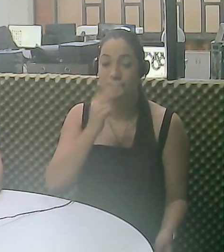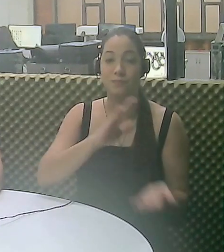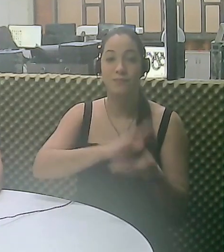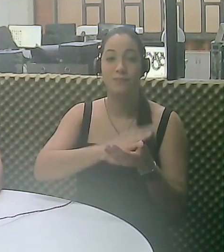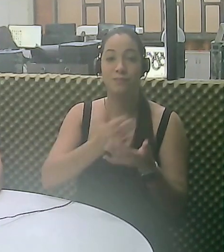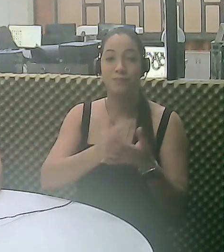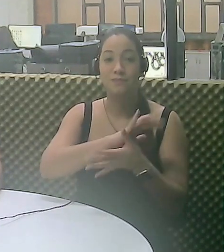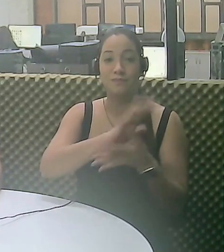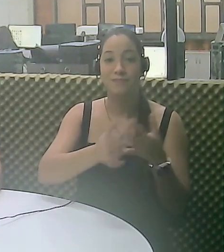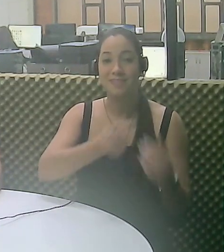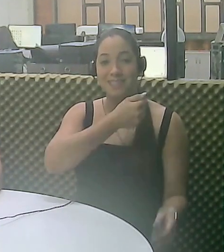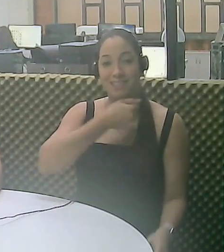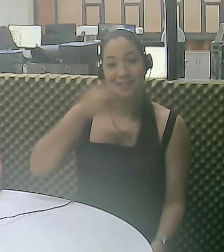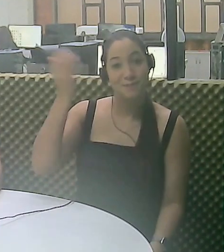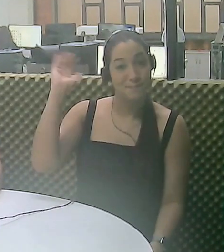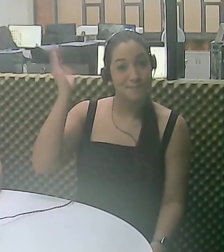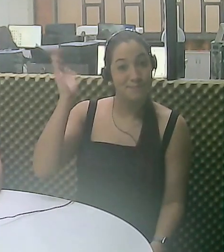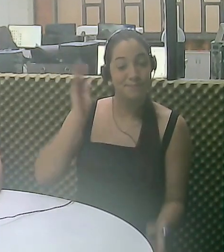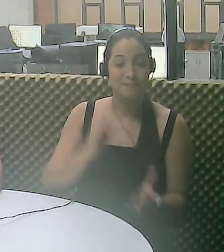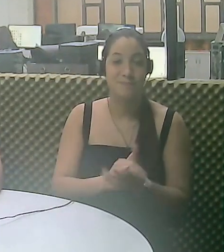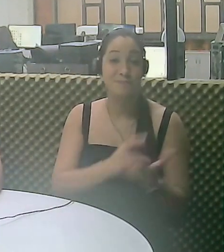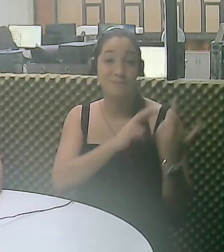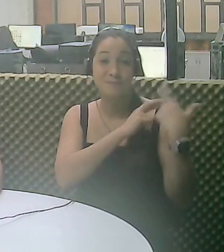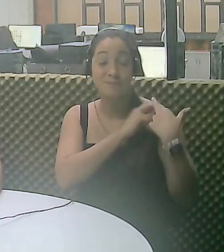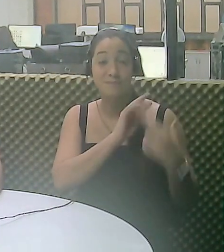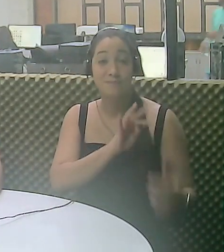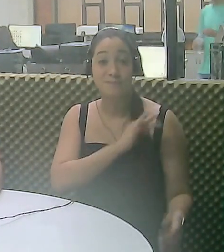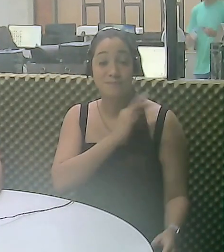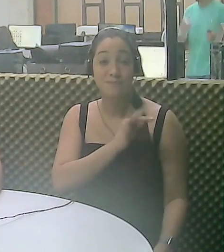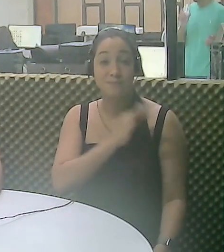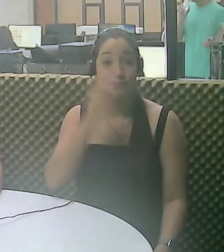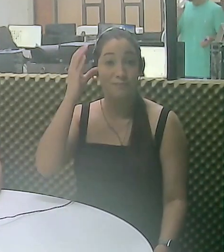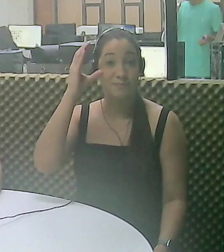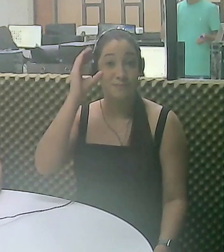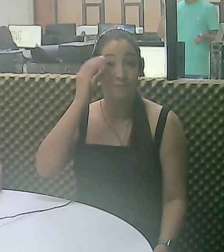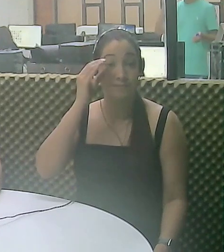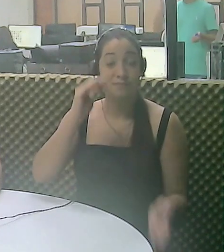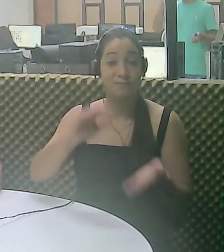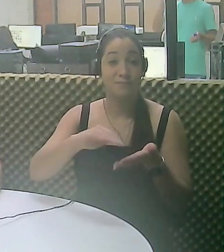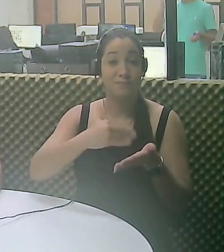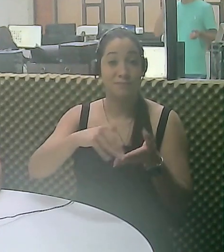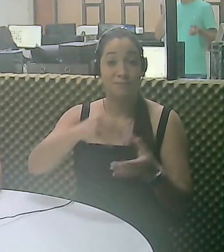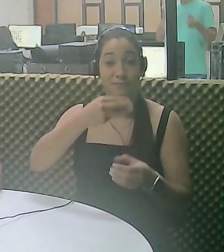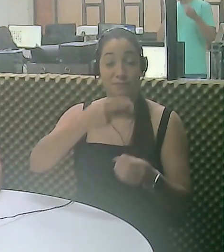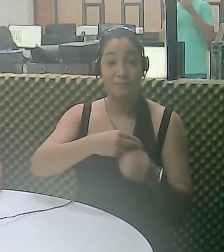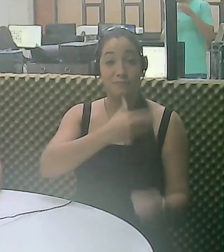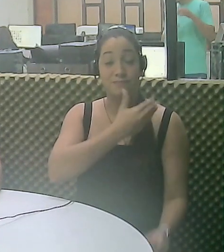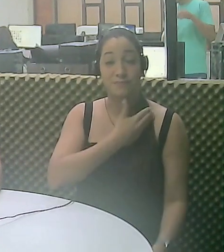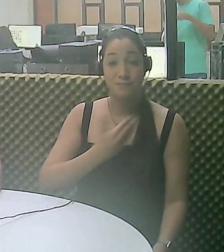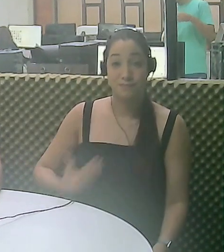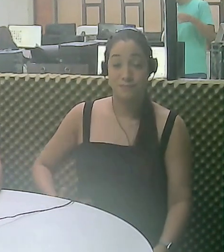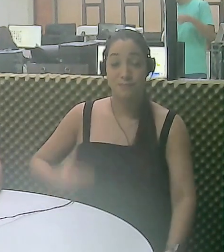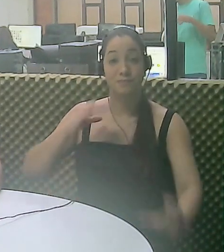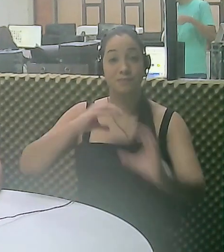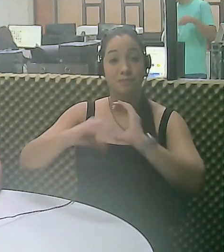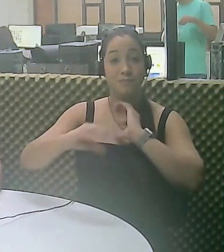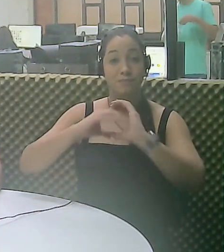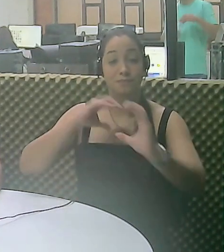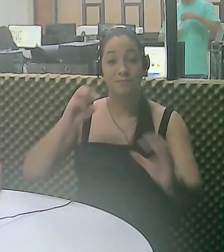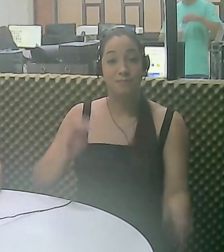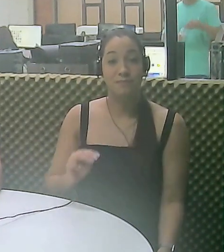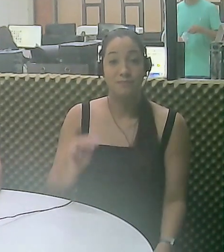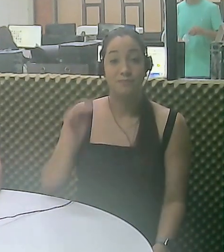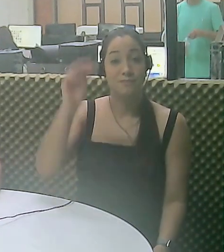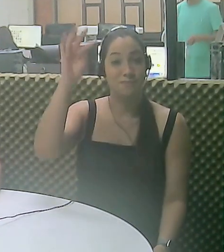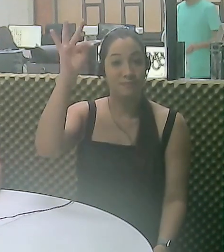Gianotti. Tradução em Libras, Amanda Valentim. Responsável técnico, Cristiano Silva. Secretário Municipal de Governo e